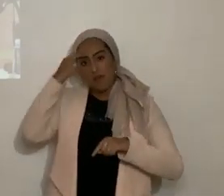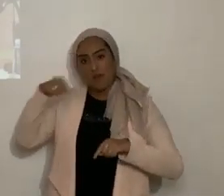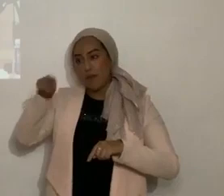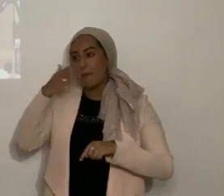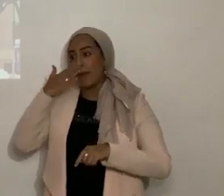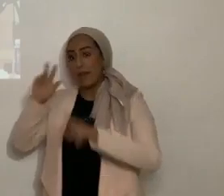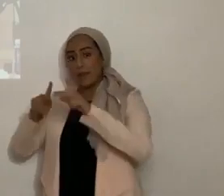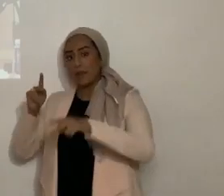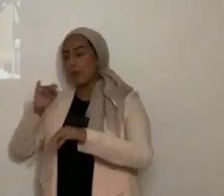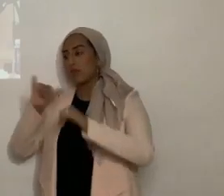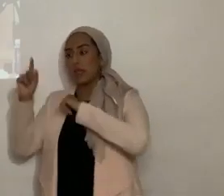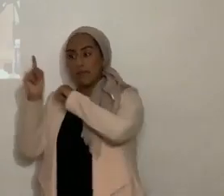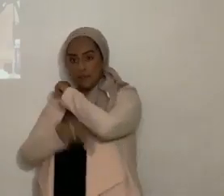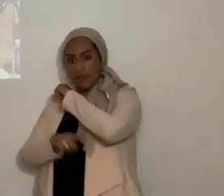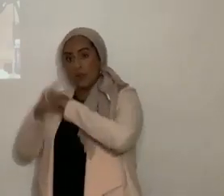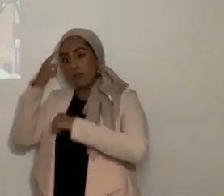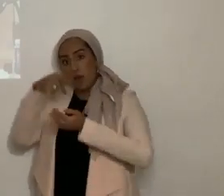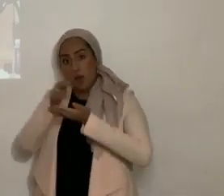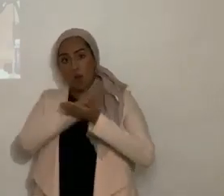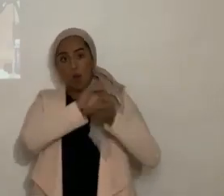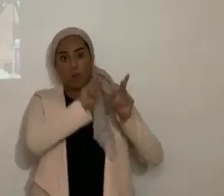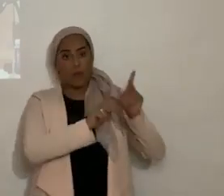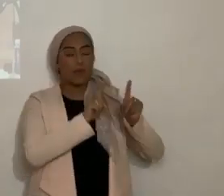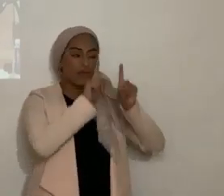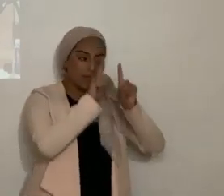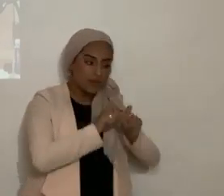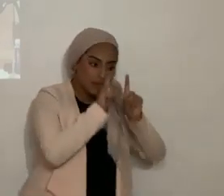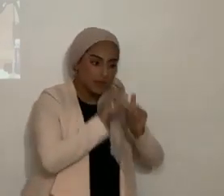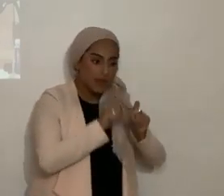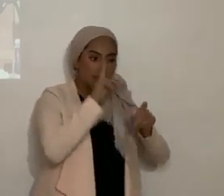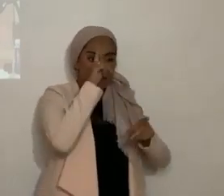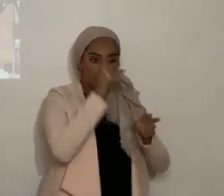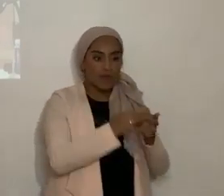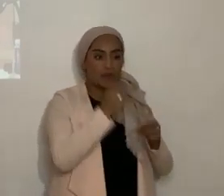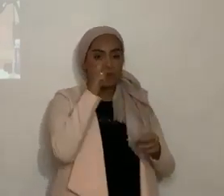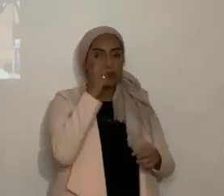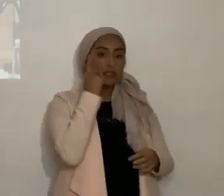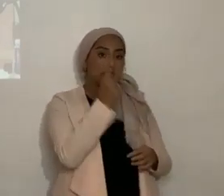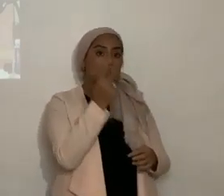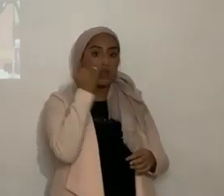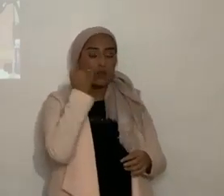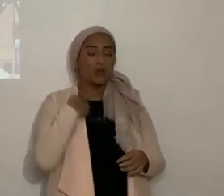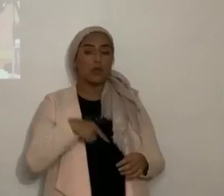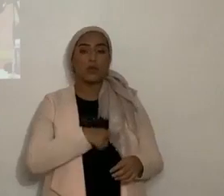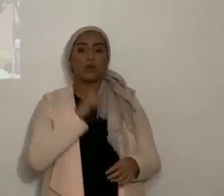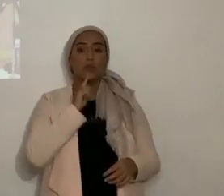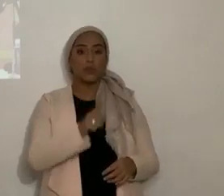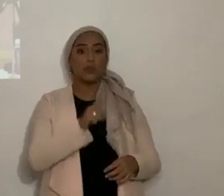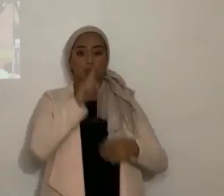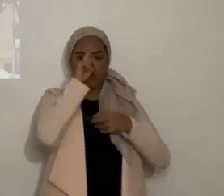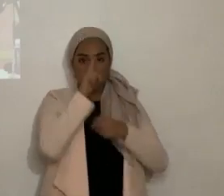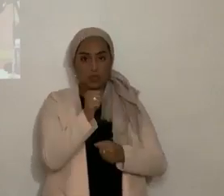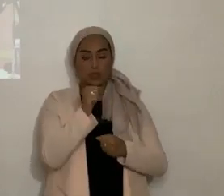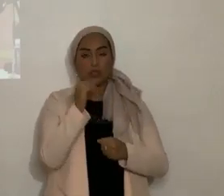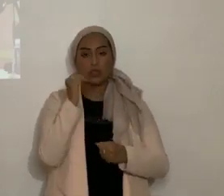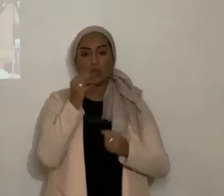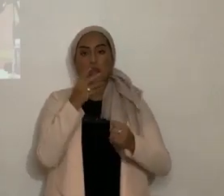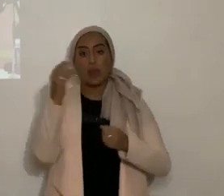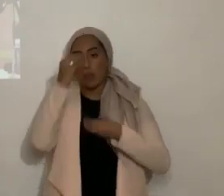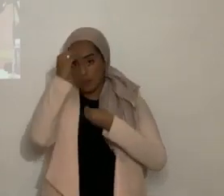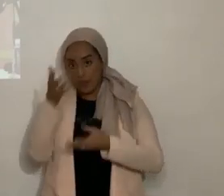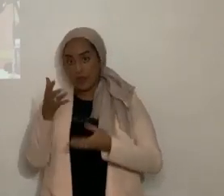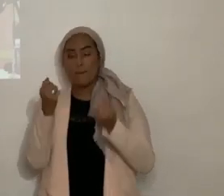castigo, pero para los Kadoshim es una prueba de fe, para ver si realmente confiamos y obedecemos. Muchas